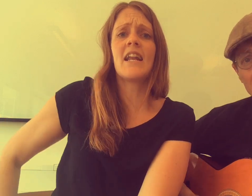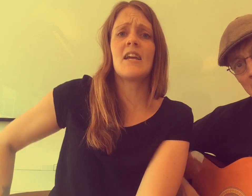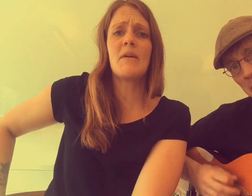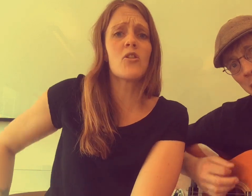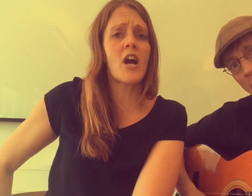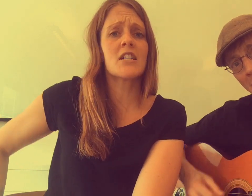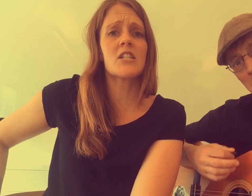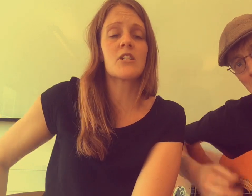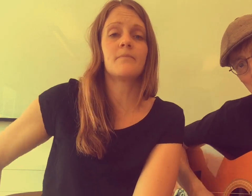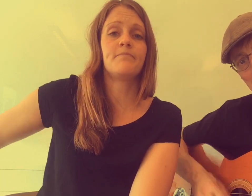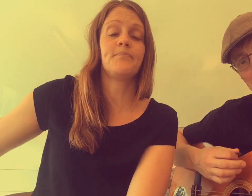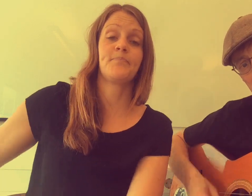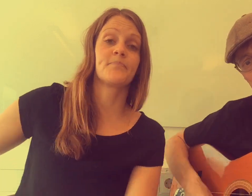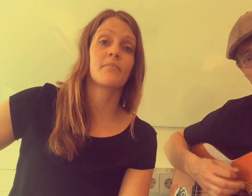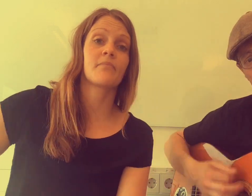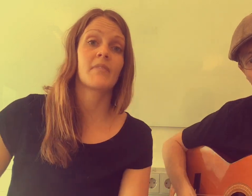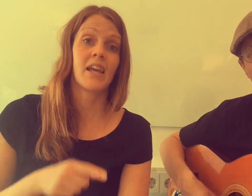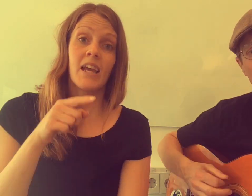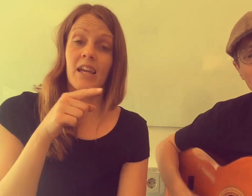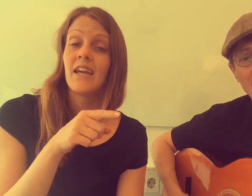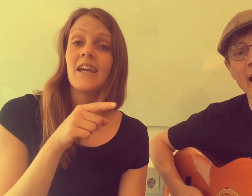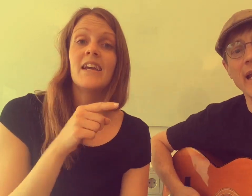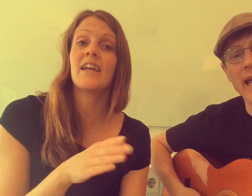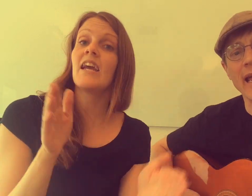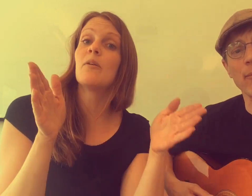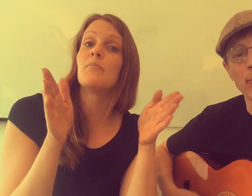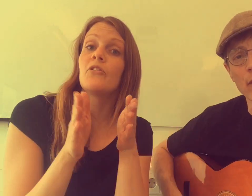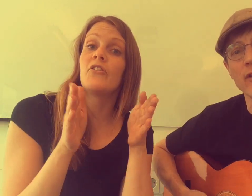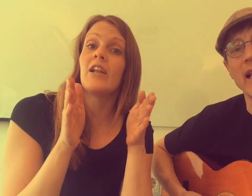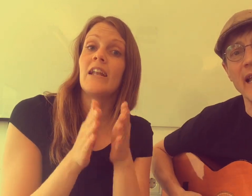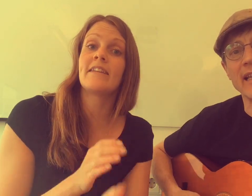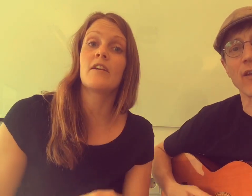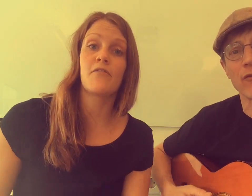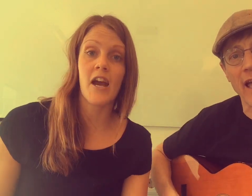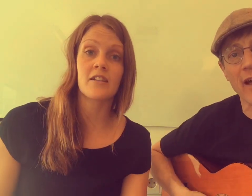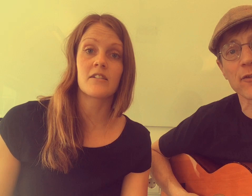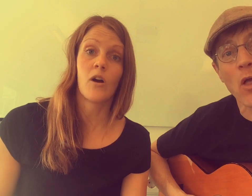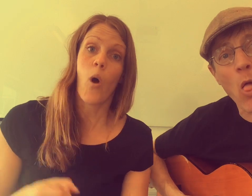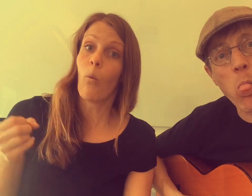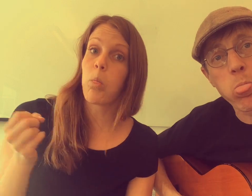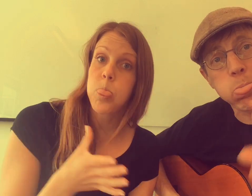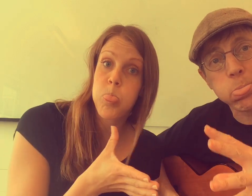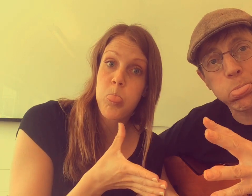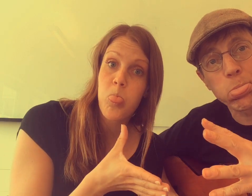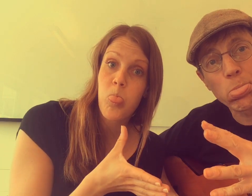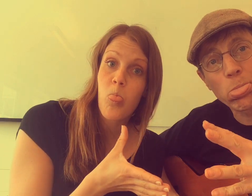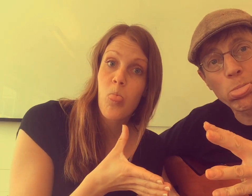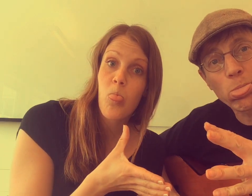En pytteliten fjärd.